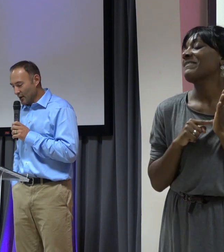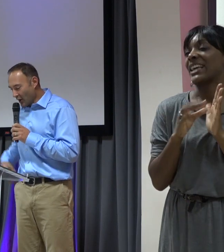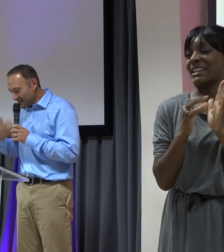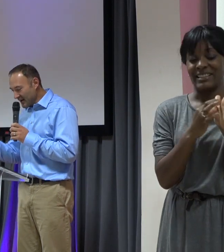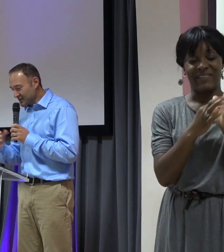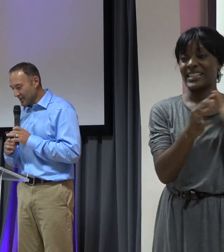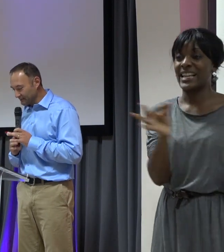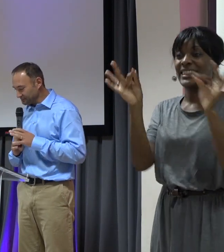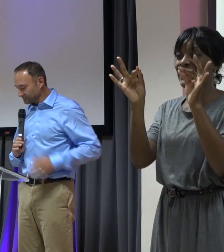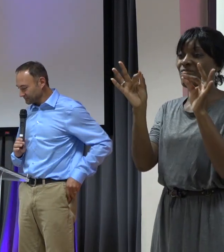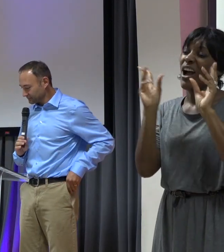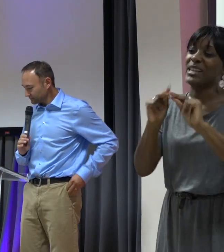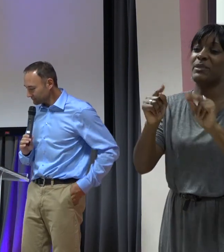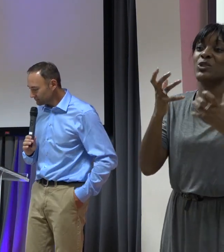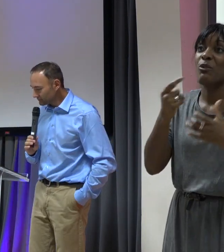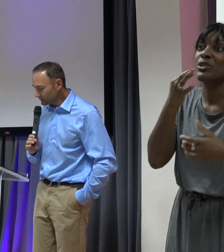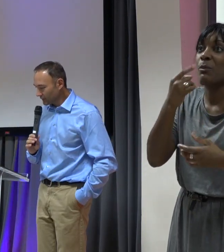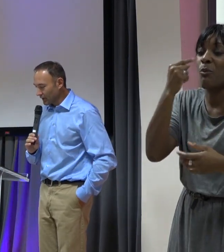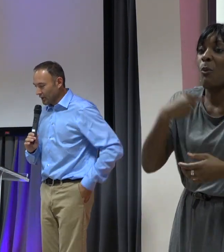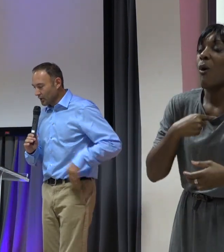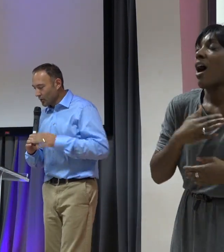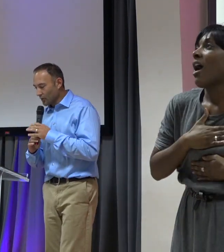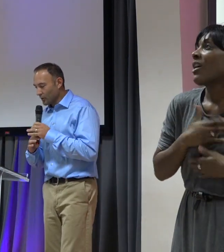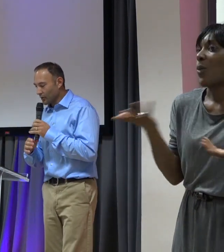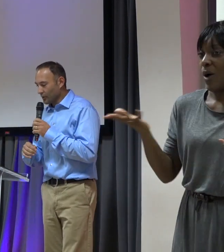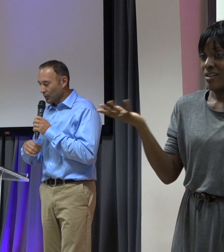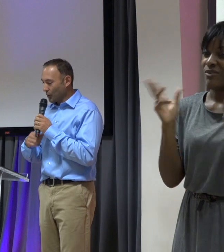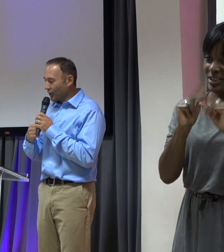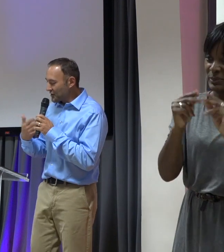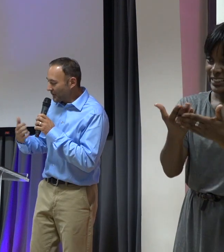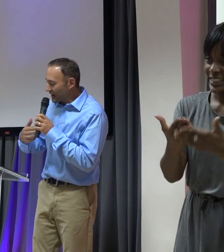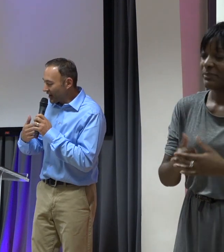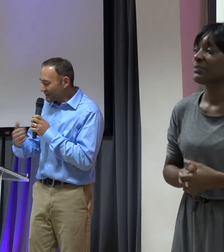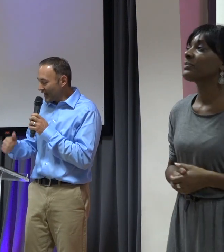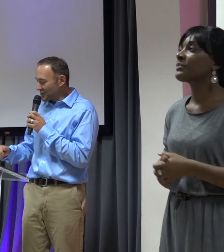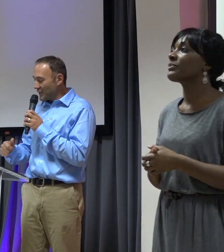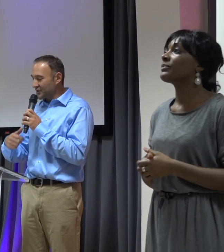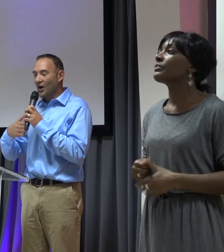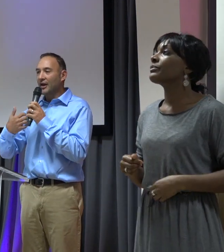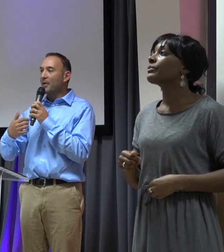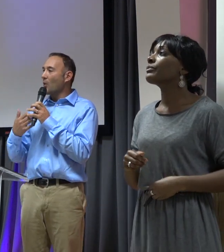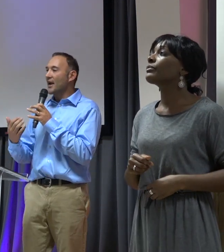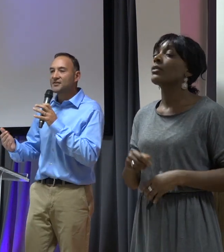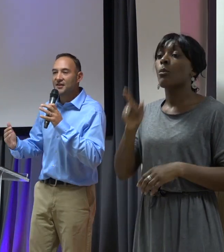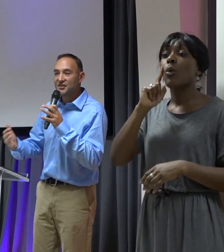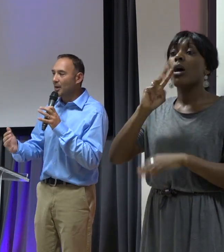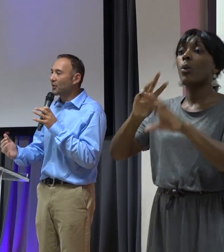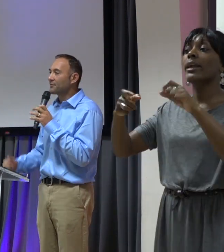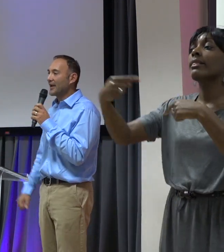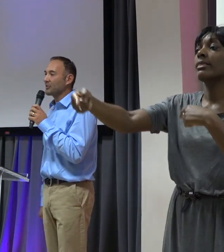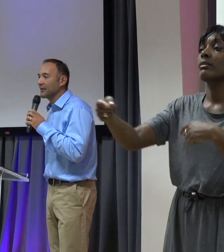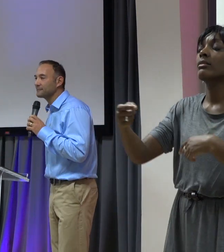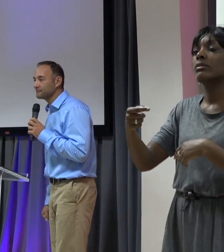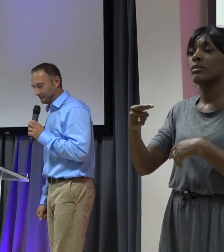préférés and what it means to me. et ce que ça veut dire, ce que ça veut dire pour moi. We're going to spend a lot of time this week talking about ways to disciple